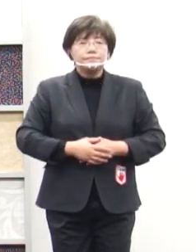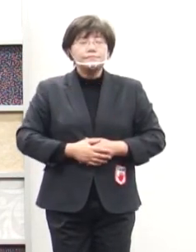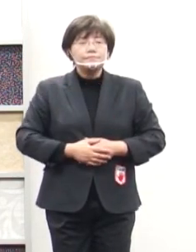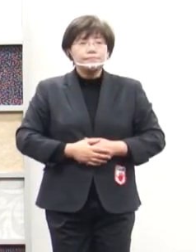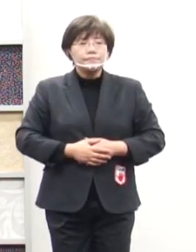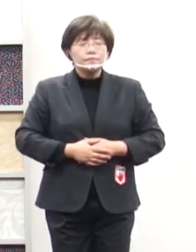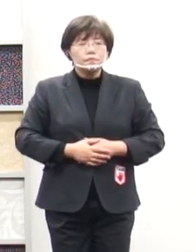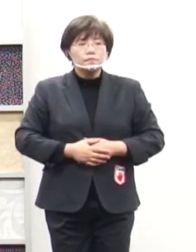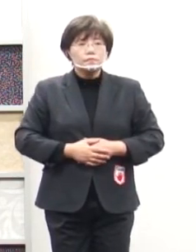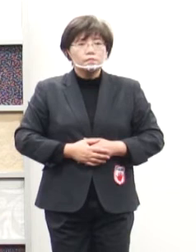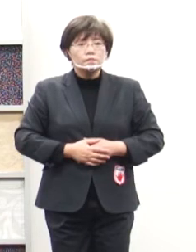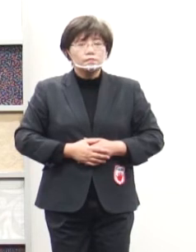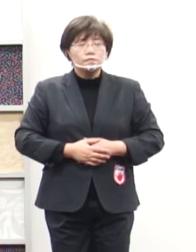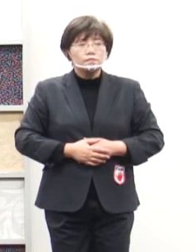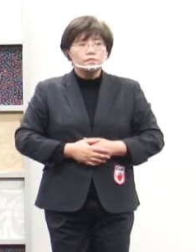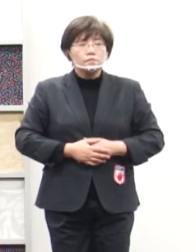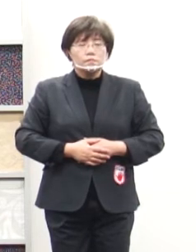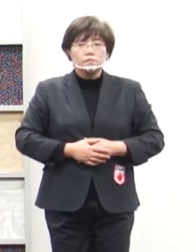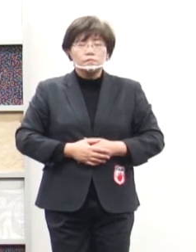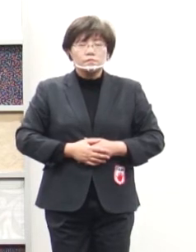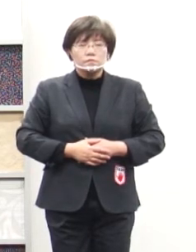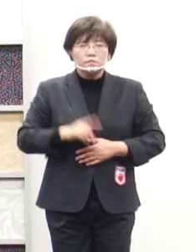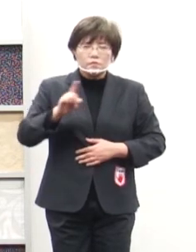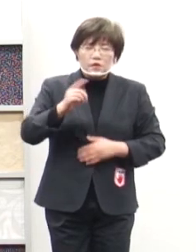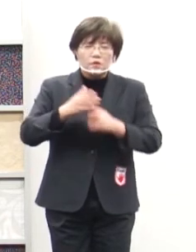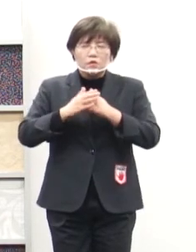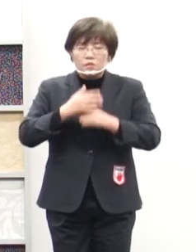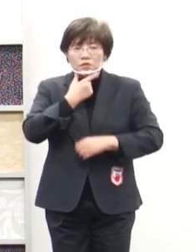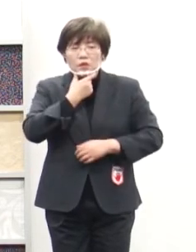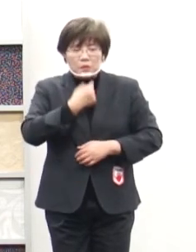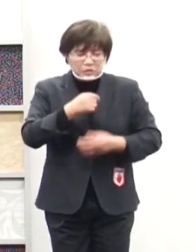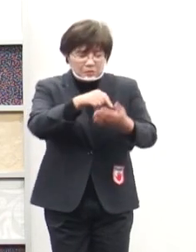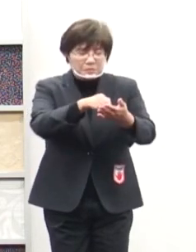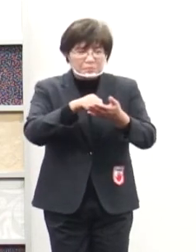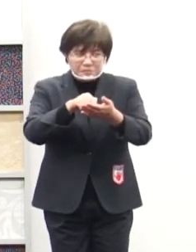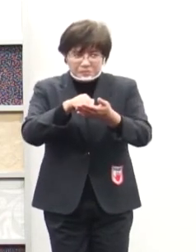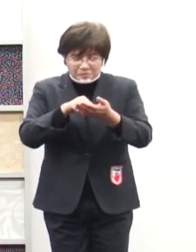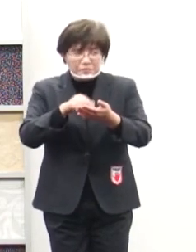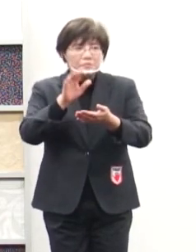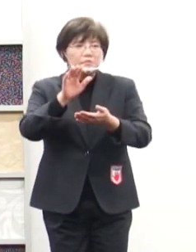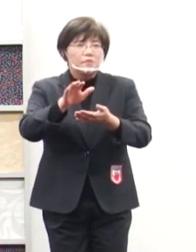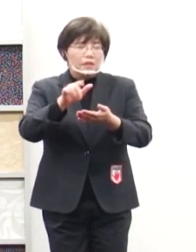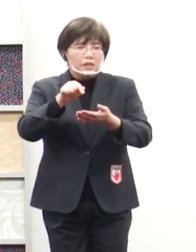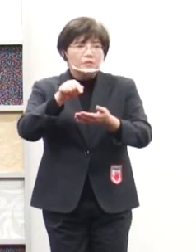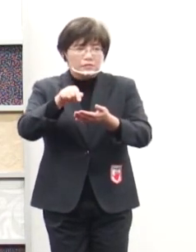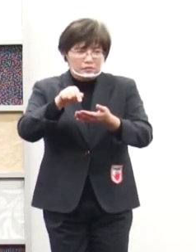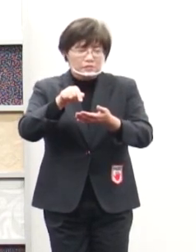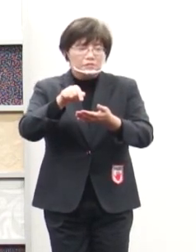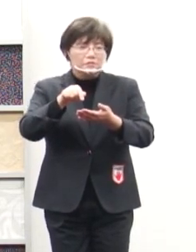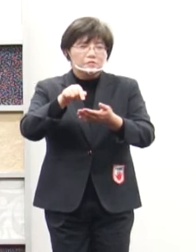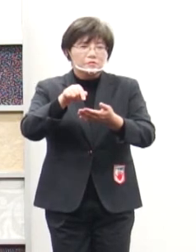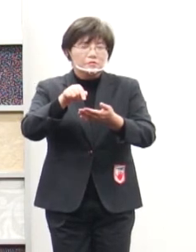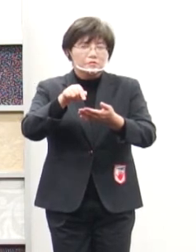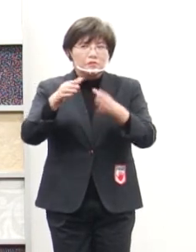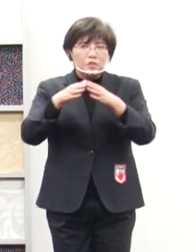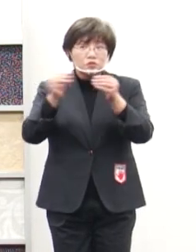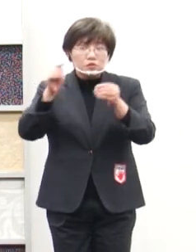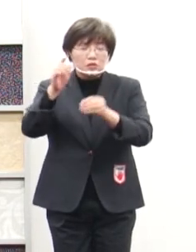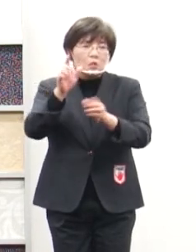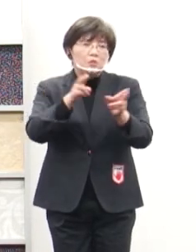まあ、そうは言ってもその、なんとかならんのかというところは、まあ、これもまた国の制度を持ち出して申し訳ないんですが、その今